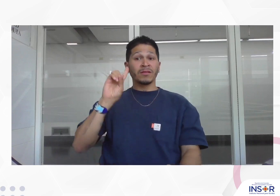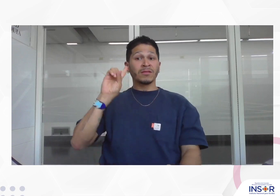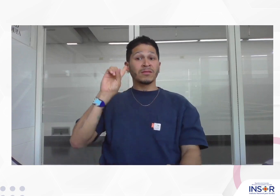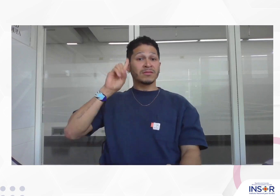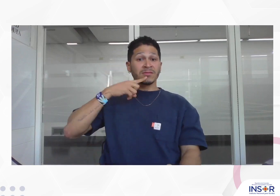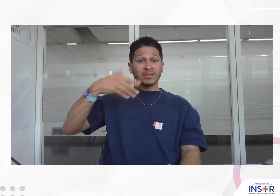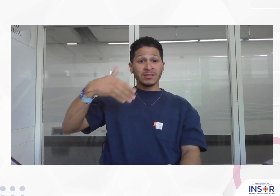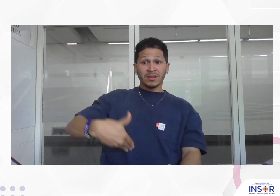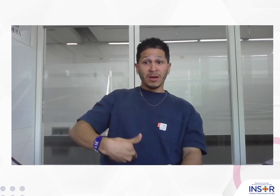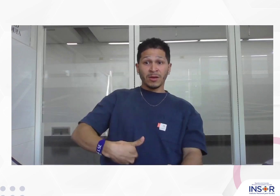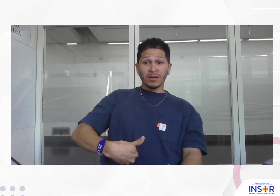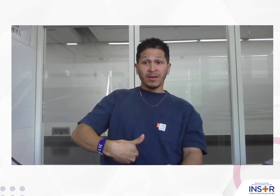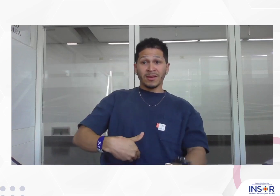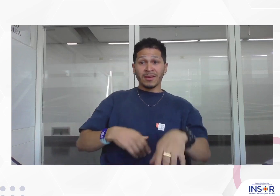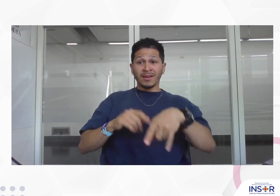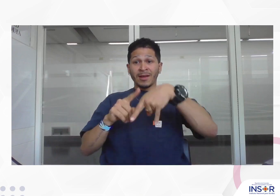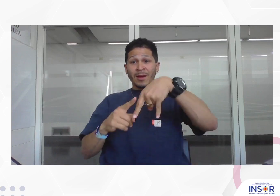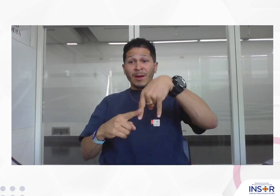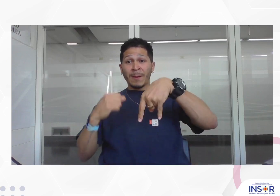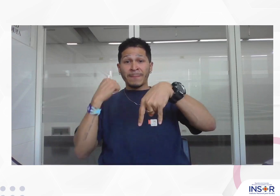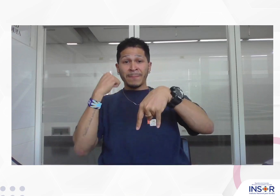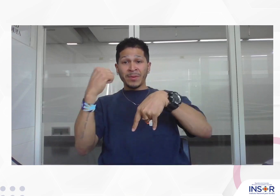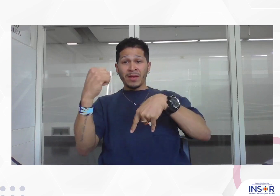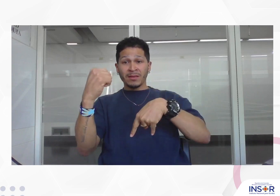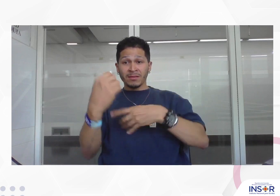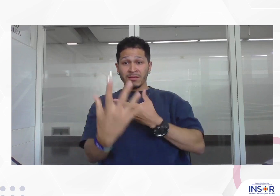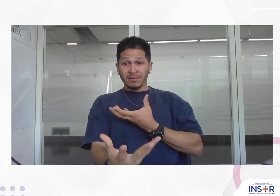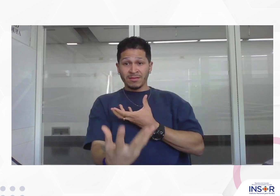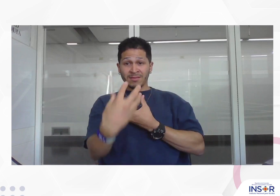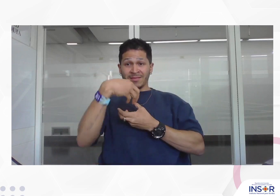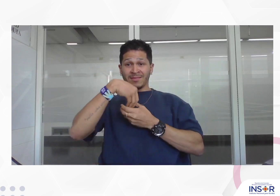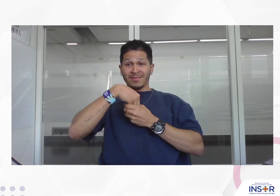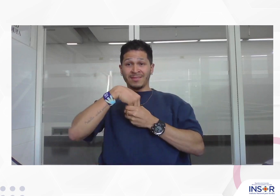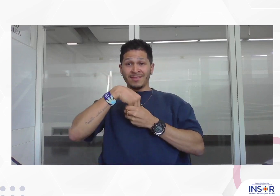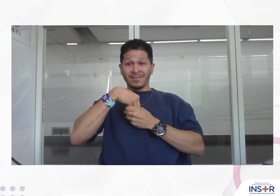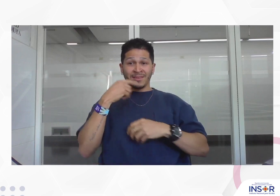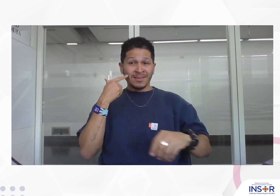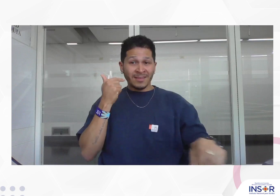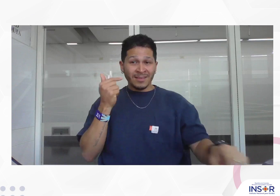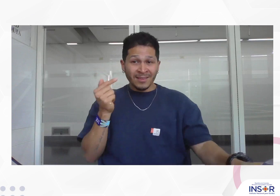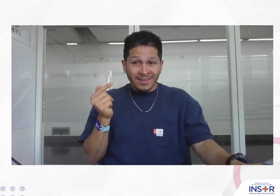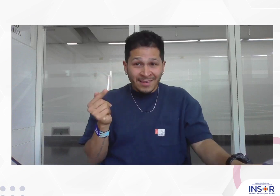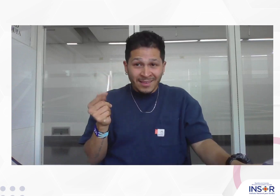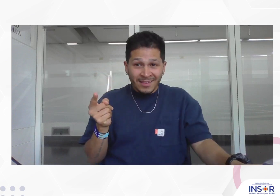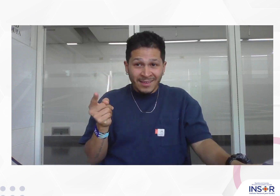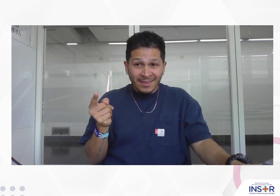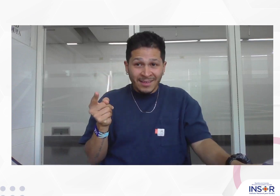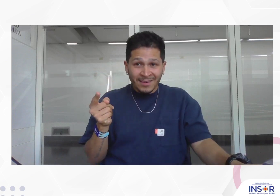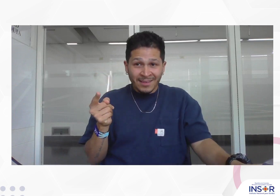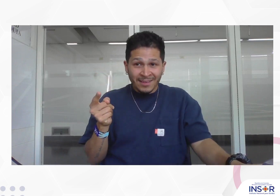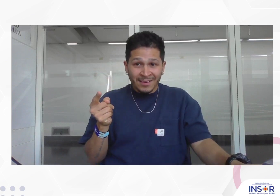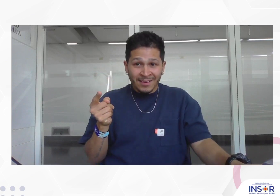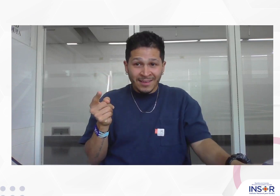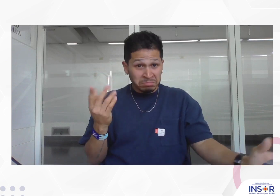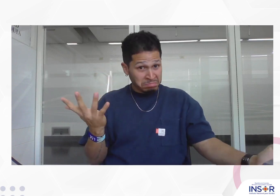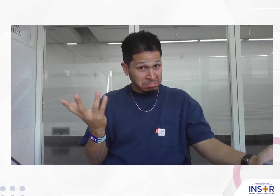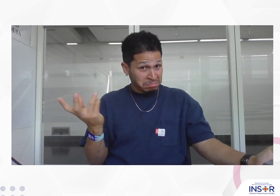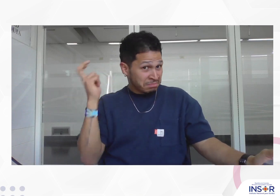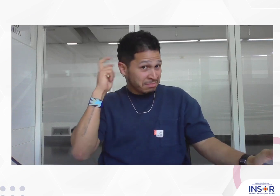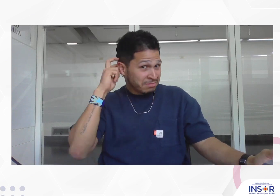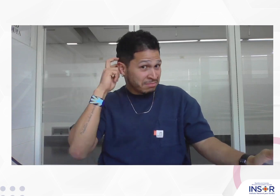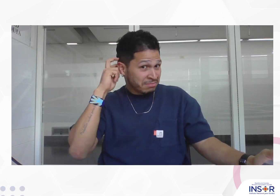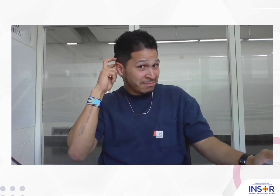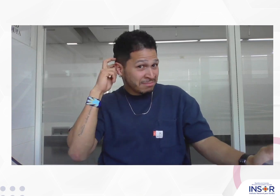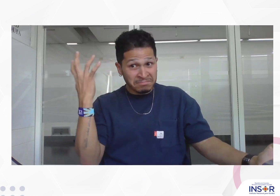Bien, para responder a esta pregunta, hablar de sordidad y sordismo, cuando hablamos de